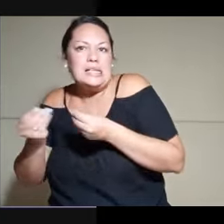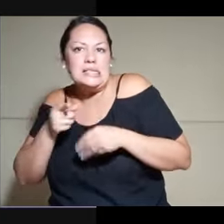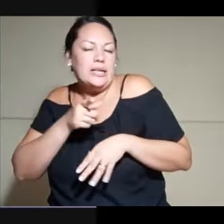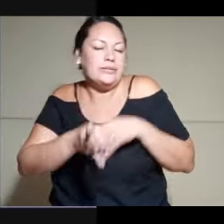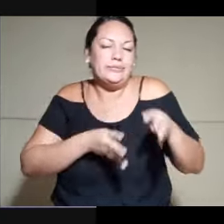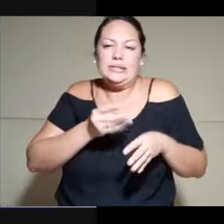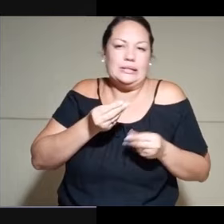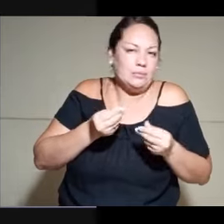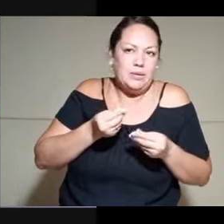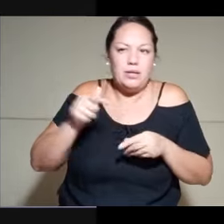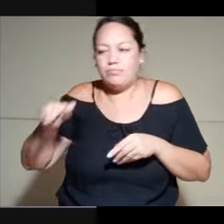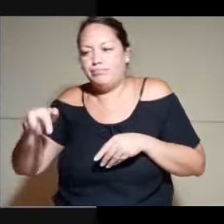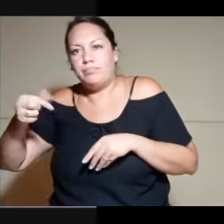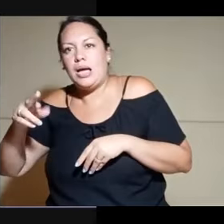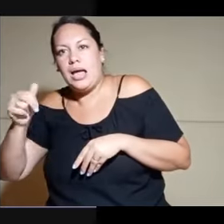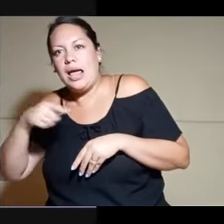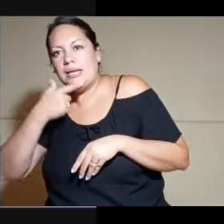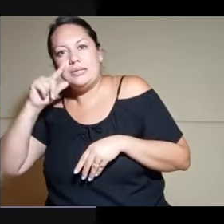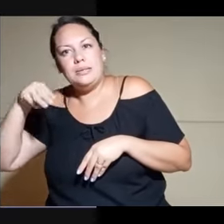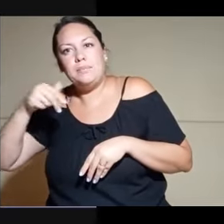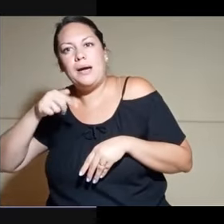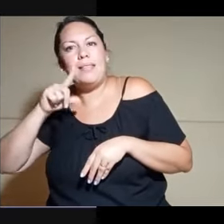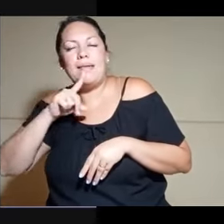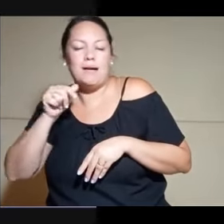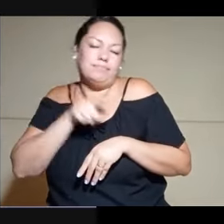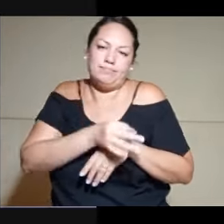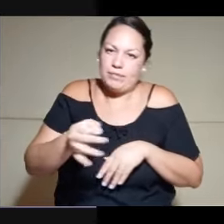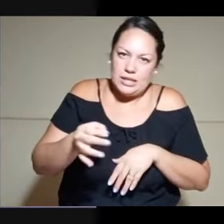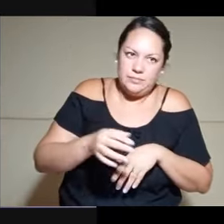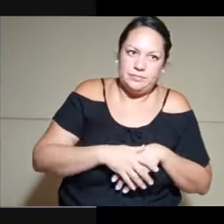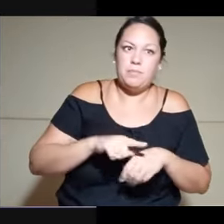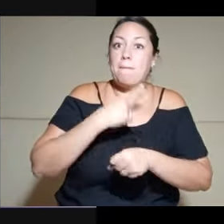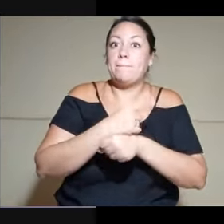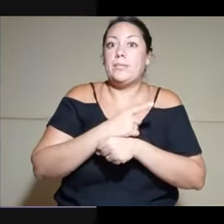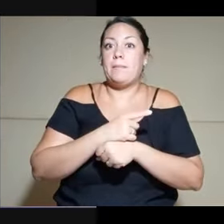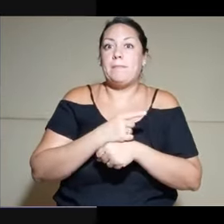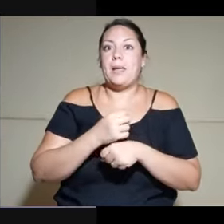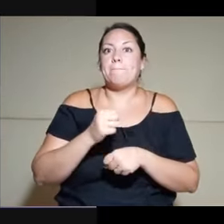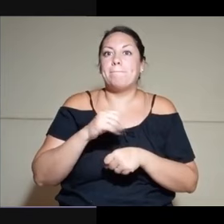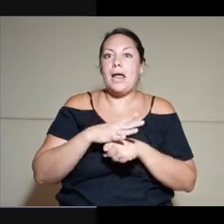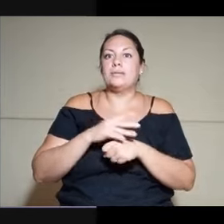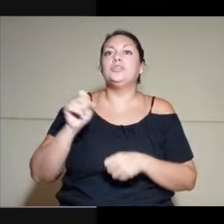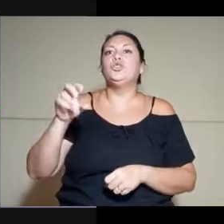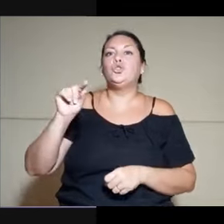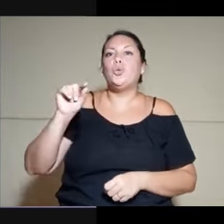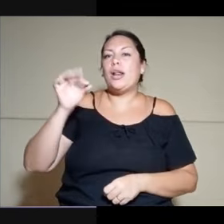a ser motora. Si las fibras son sensitivas, la función va a ser sensitiva. Si las fibras son parasimpáticas, la función va a ser